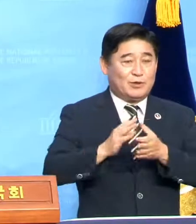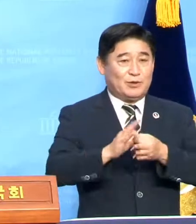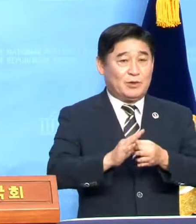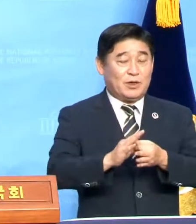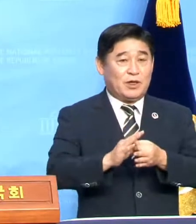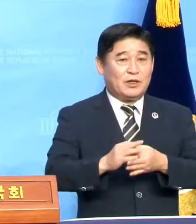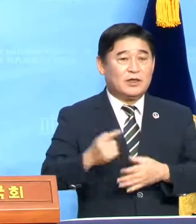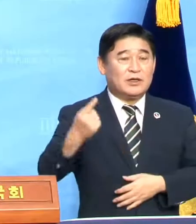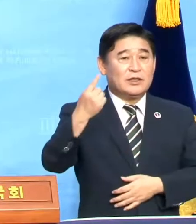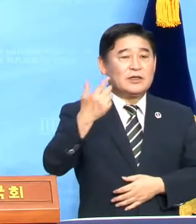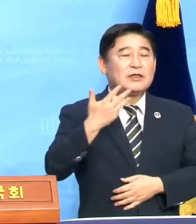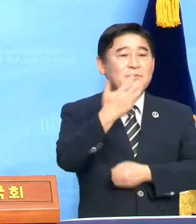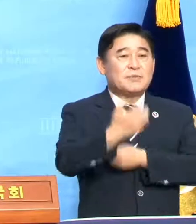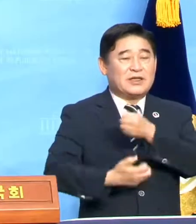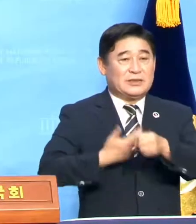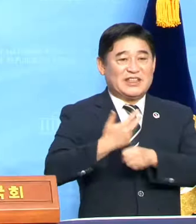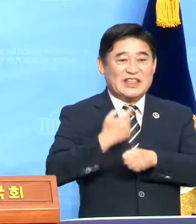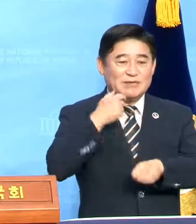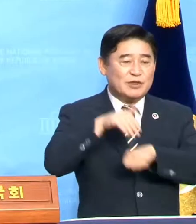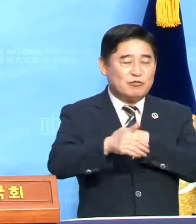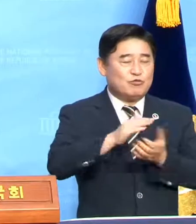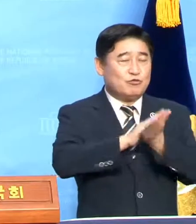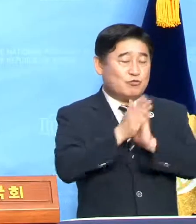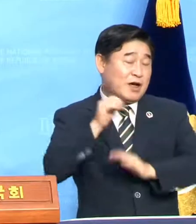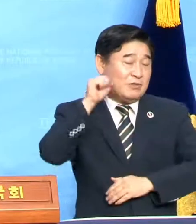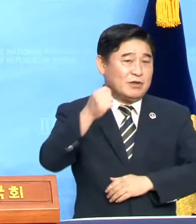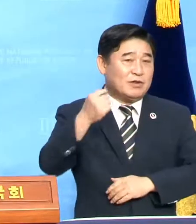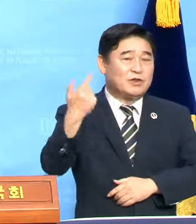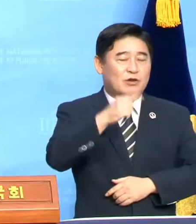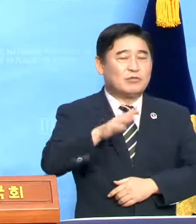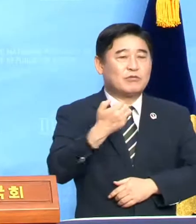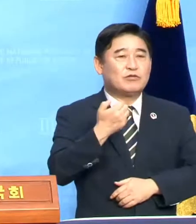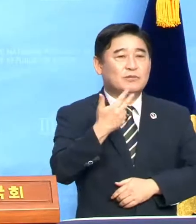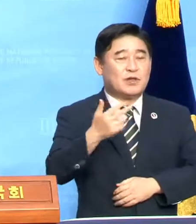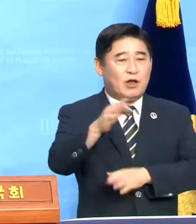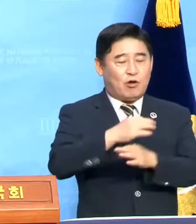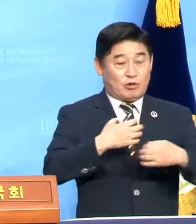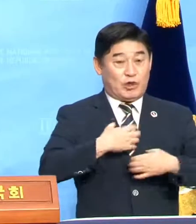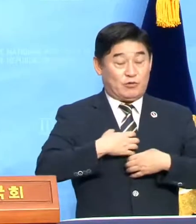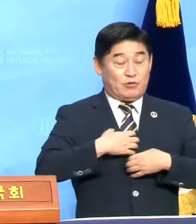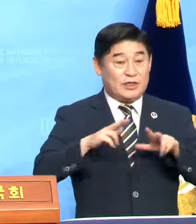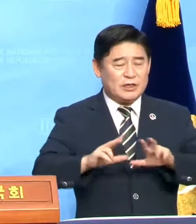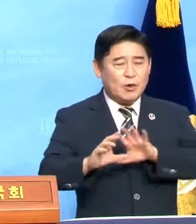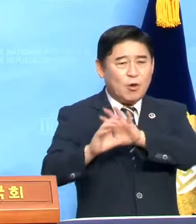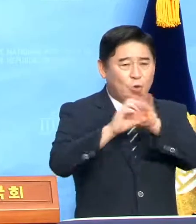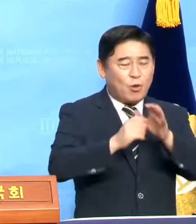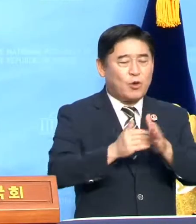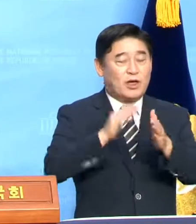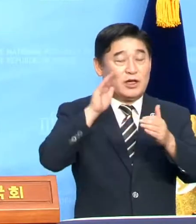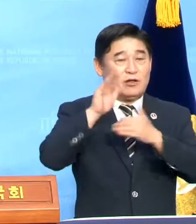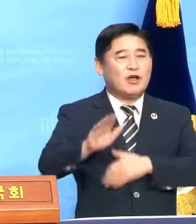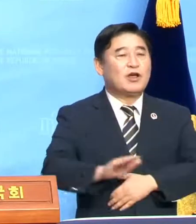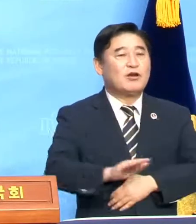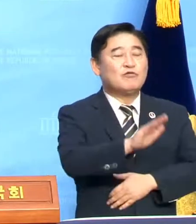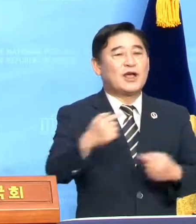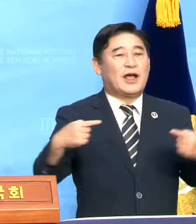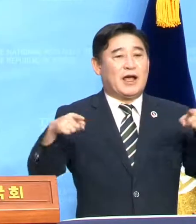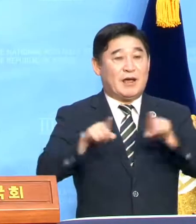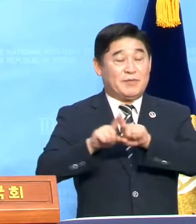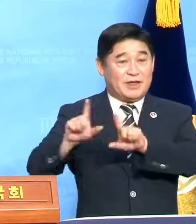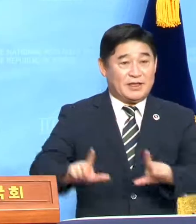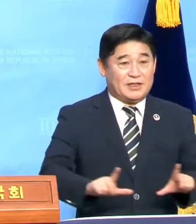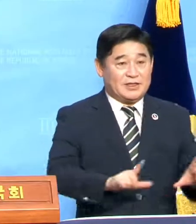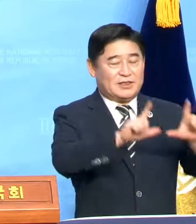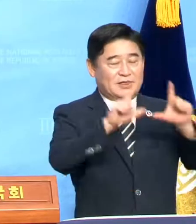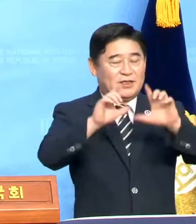87년 민주화 운동과 97년 경제 위기 그리고 지금의 코로나 이후에 우리가 함께 살아갈